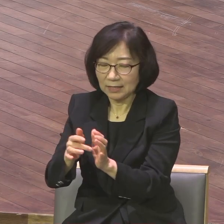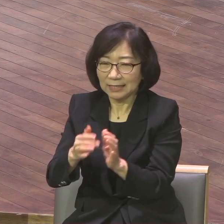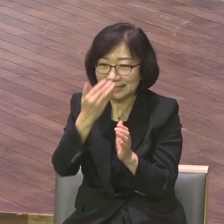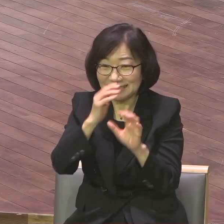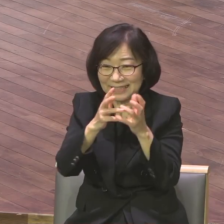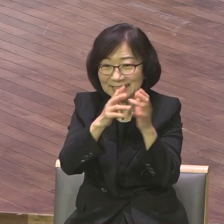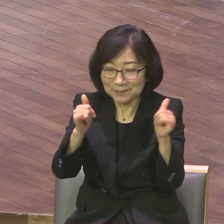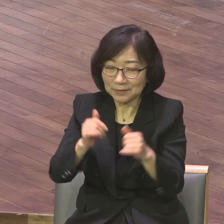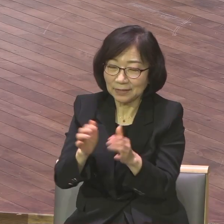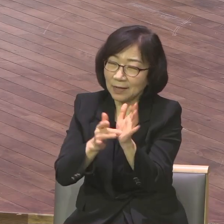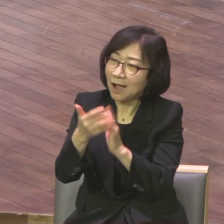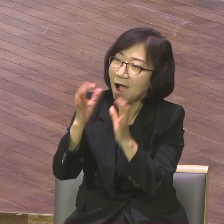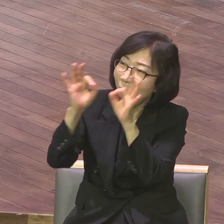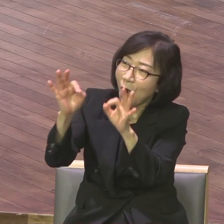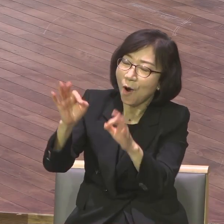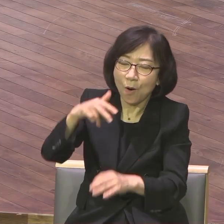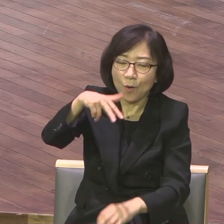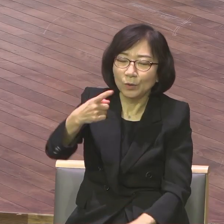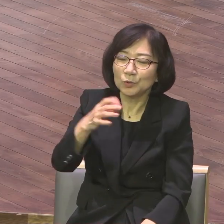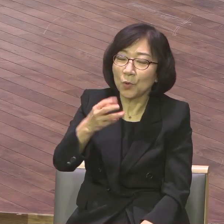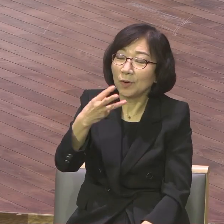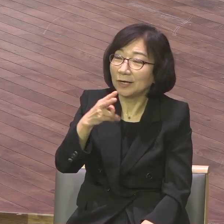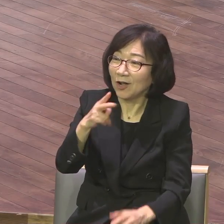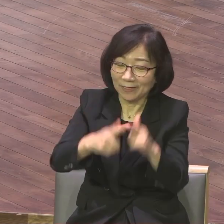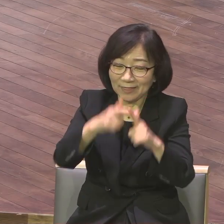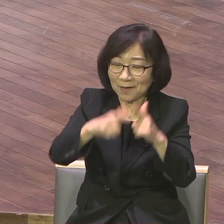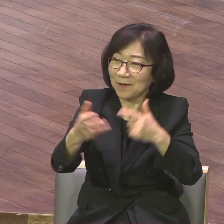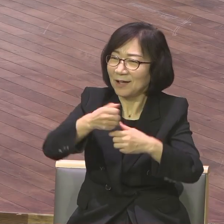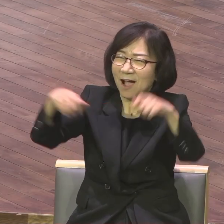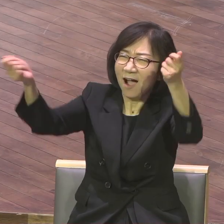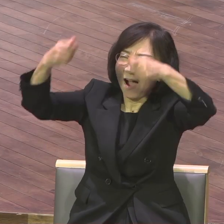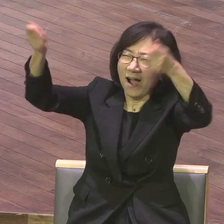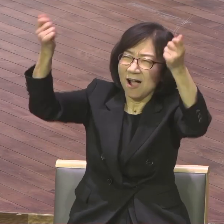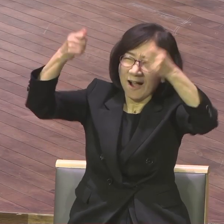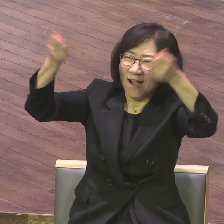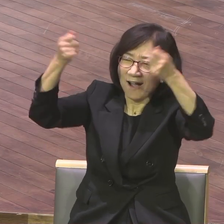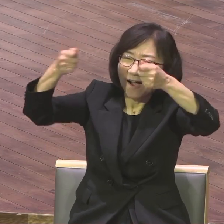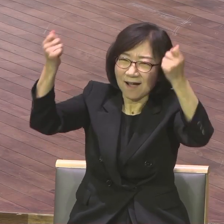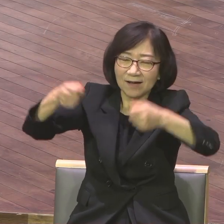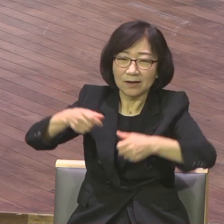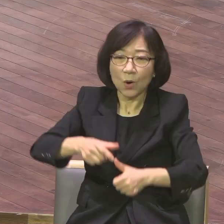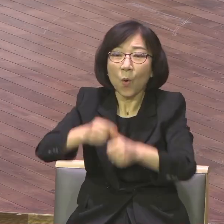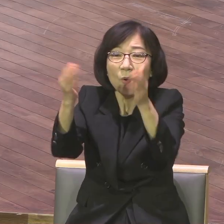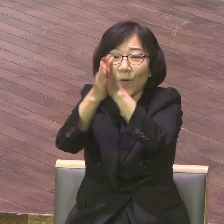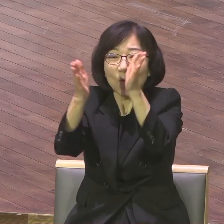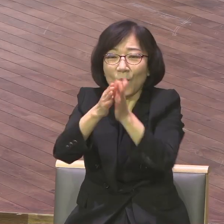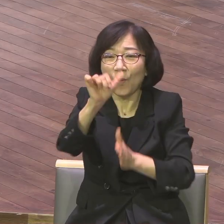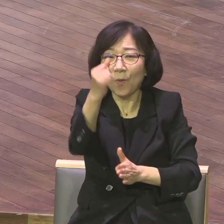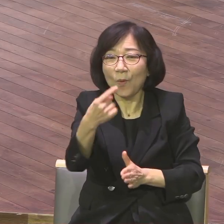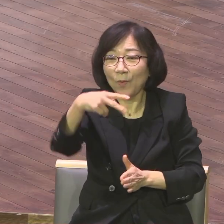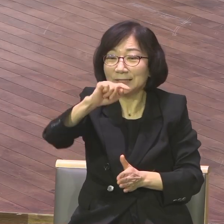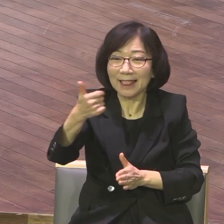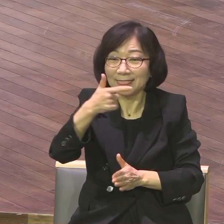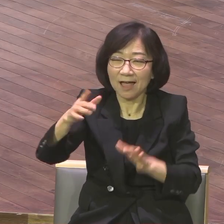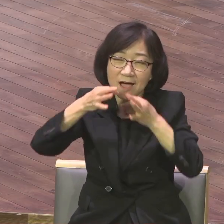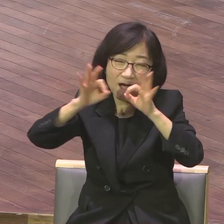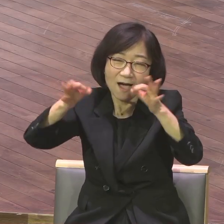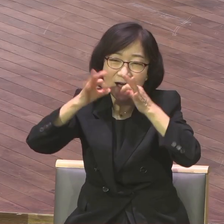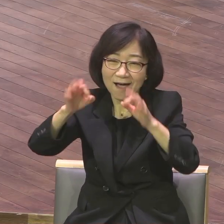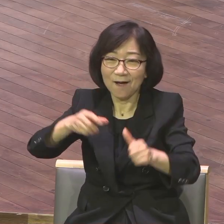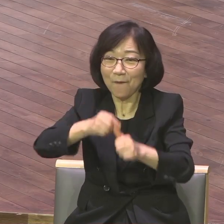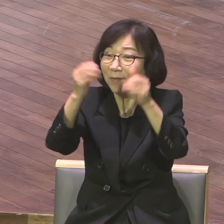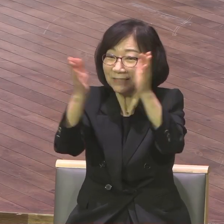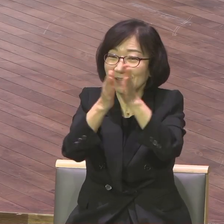흔들면서 예수님이 예루살렘 입성하니까 호산나라고 외쳤기 때문에 이름을 붙인 것입니다. 종려주일. 그래서